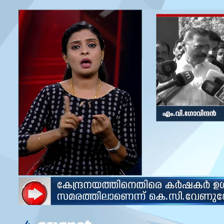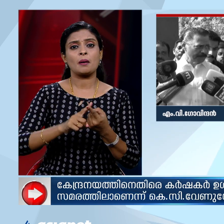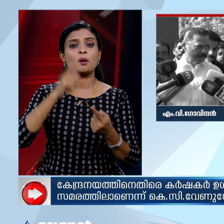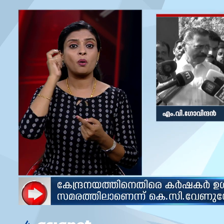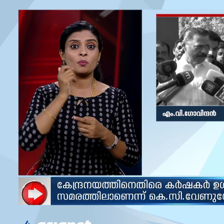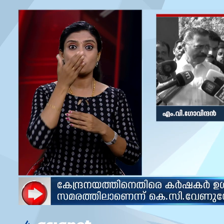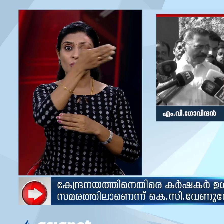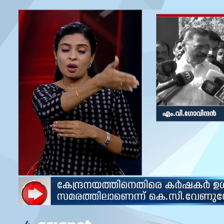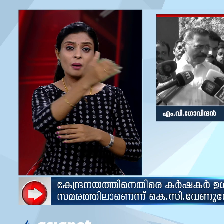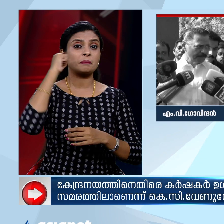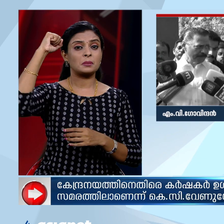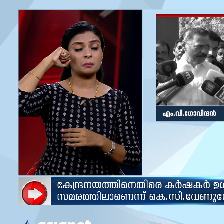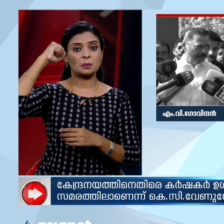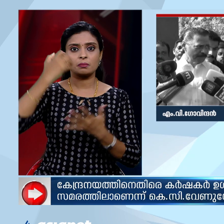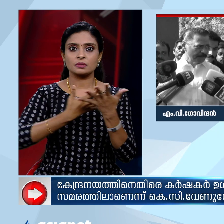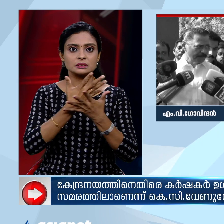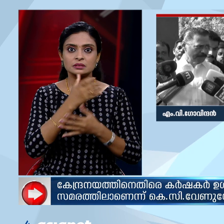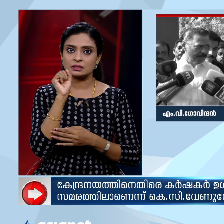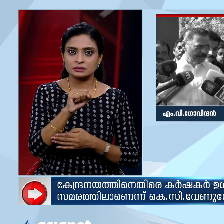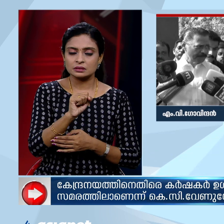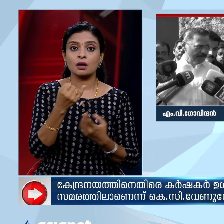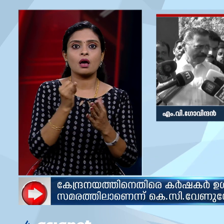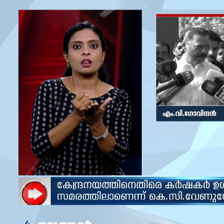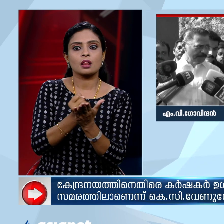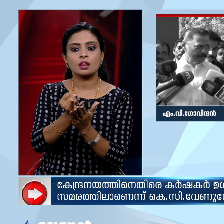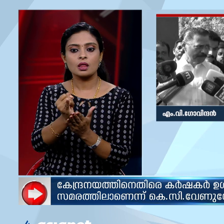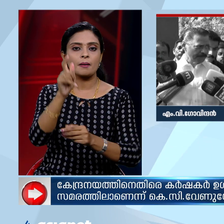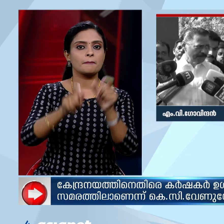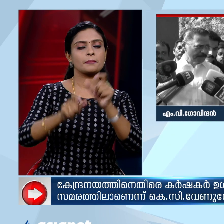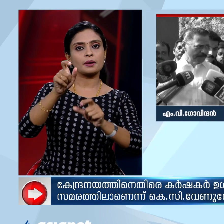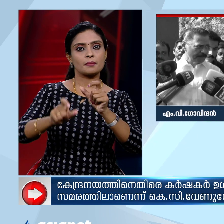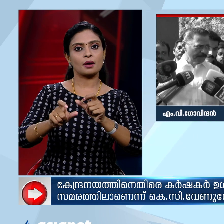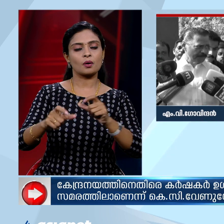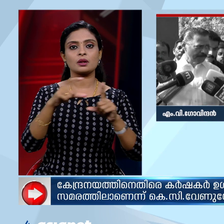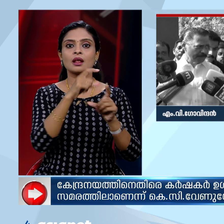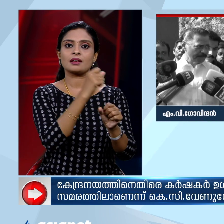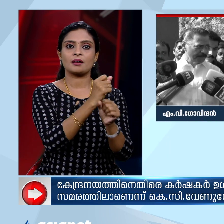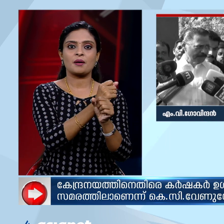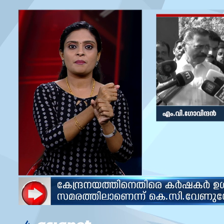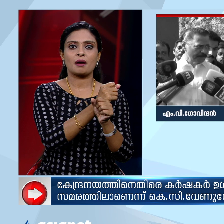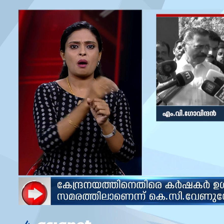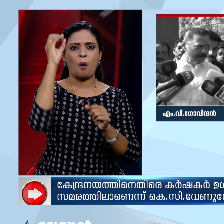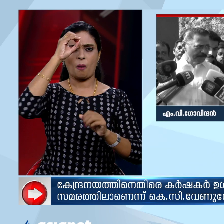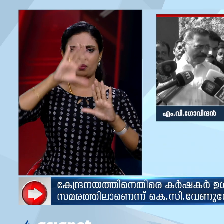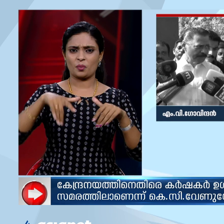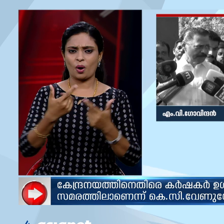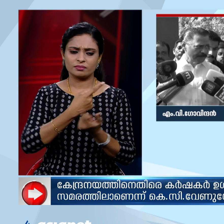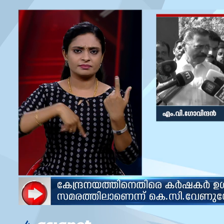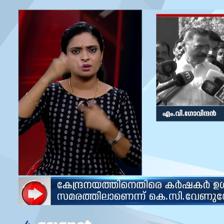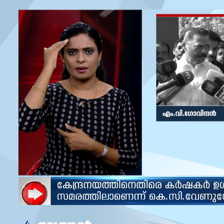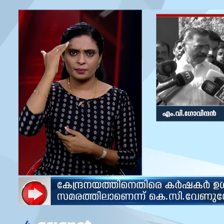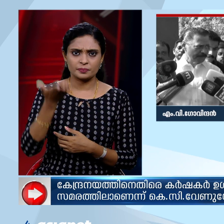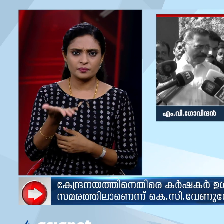അവന്റെ സമരത്തിന് ചർച്ച പോലും വിളിച്ചത്? കർഷകരോട് കേന്ദ്ര സർക്കാരിന്റെ നിലപാട് എന്താണെന്ന് ആർക്കാണ് അറിയാത്തത്? ഇന്ത്യയിലെ കൃഷിക്കാർ വീണ്ടും സമരരംഗത്ത്